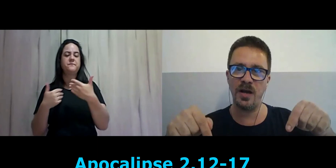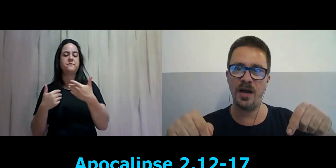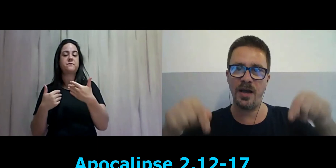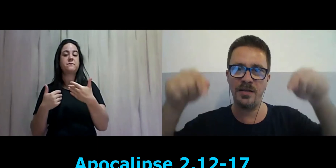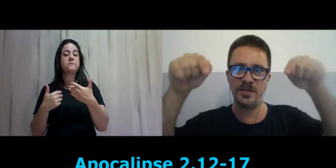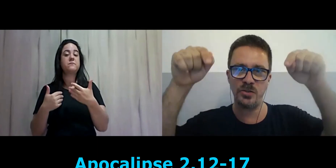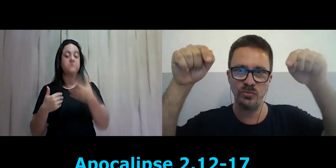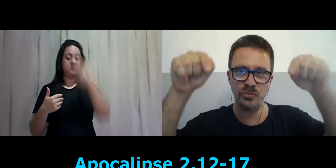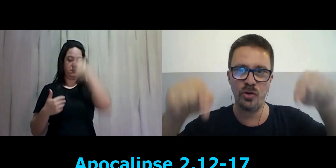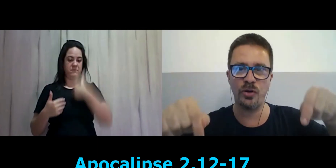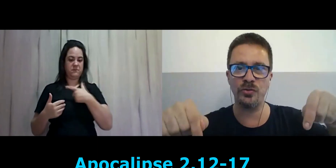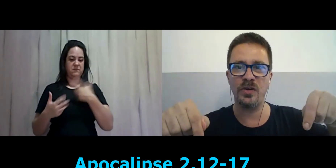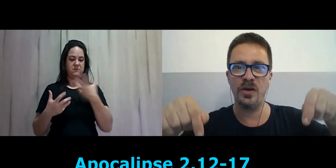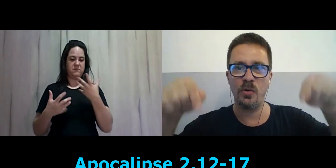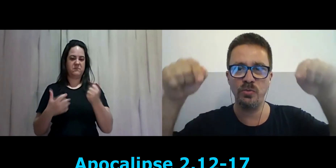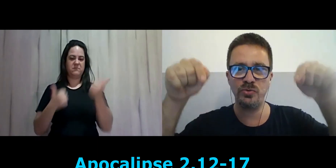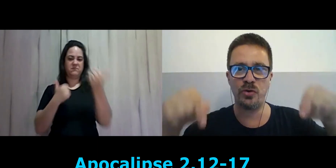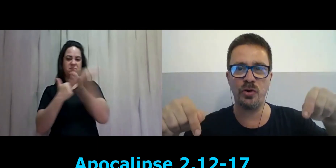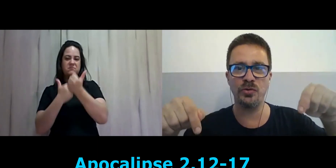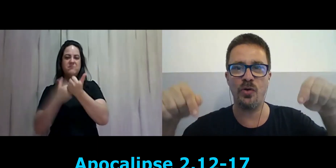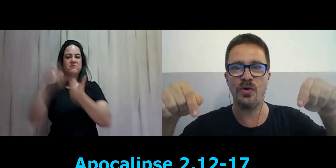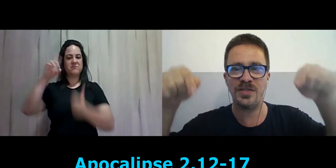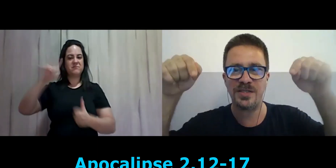nesse lugar existe um trono